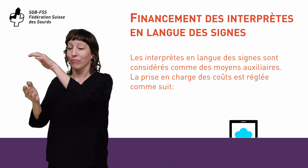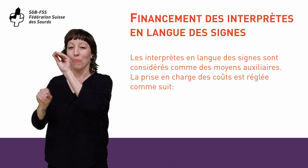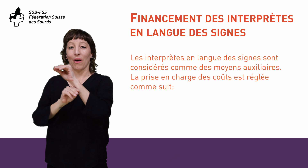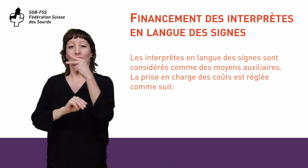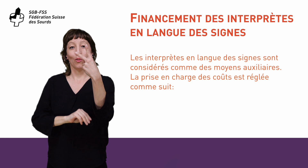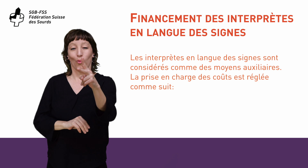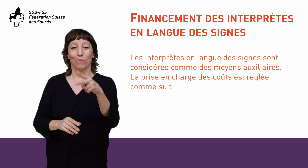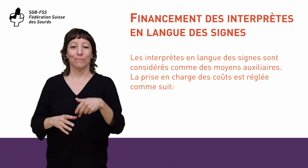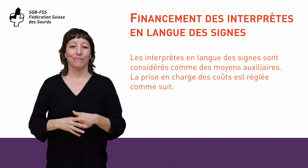ton employeur.